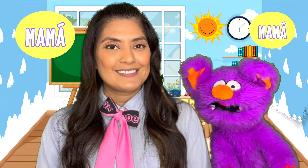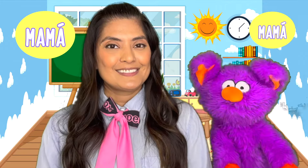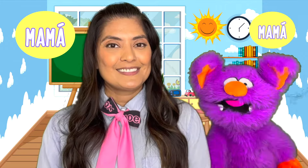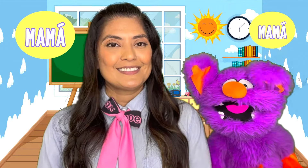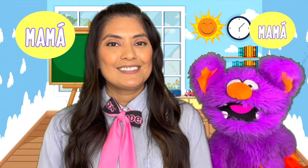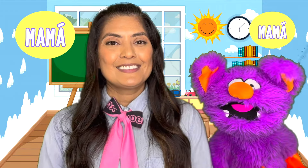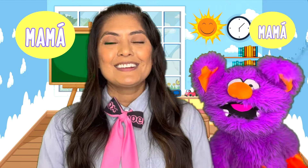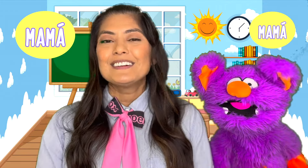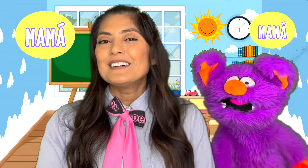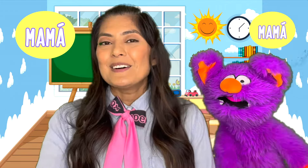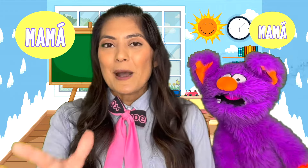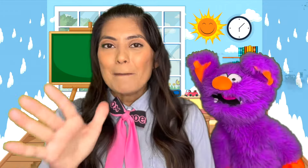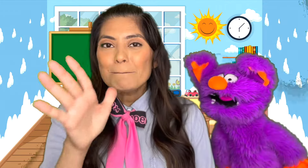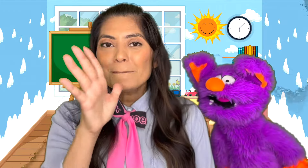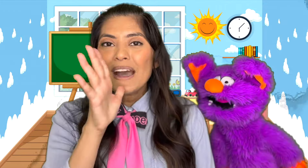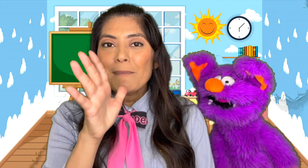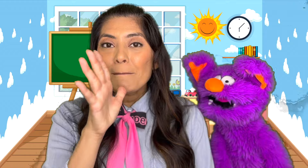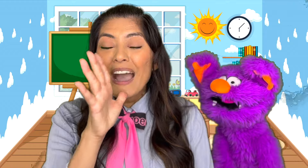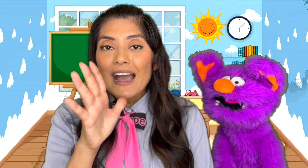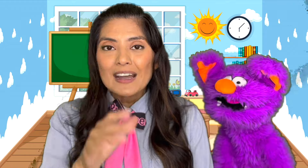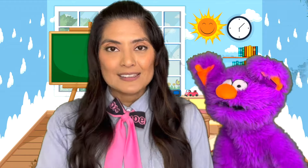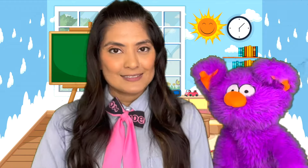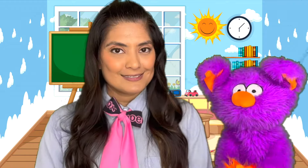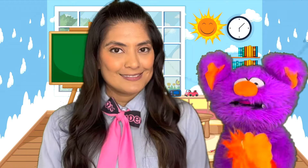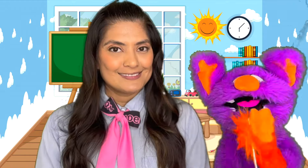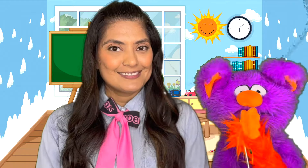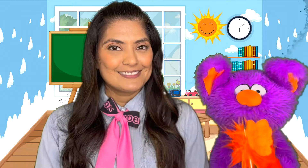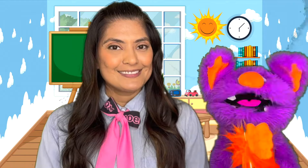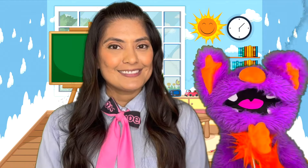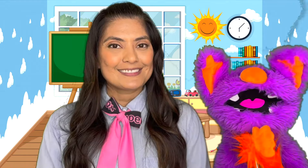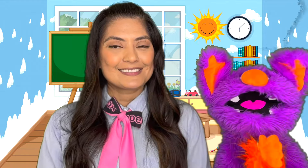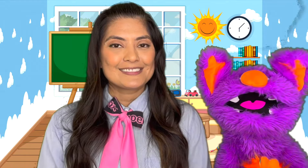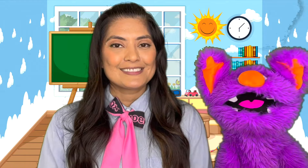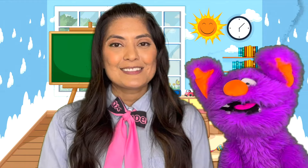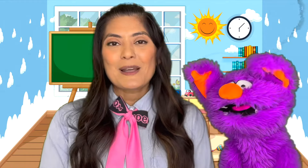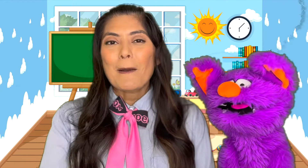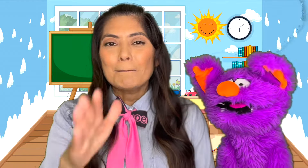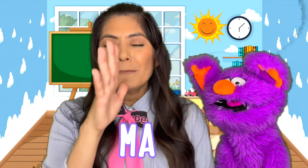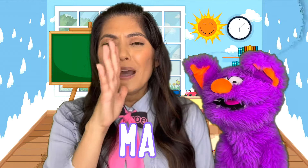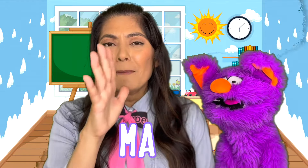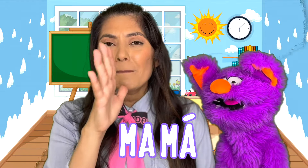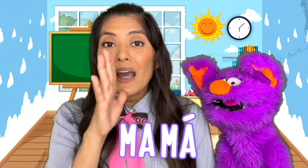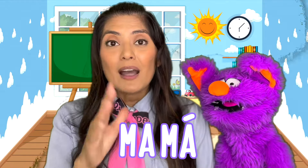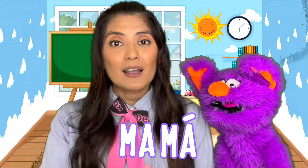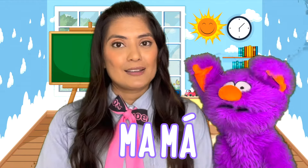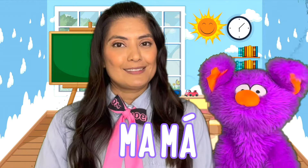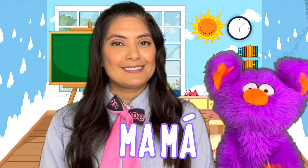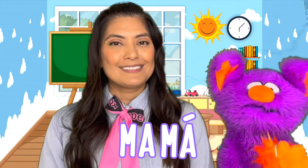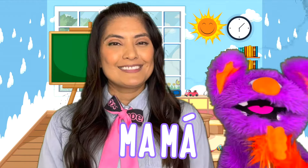Mamá. Mamá. Mamá. Mamá.